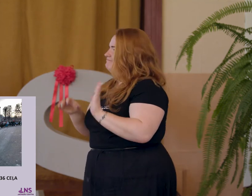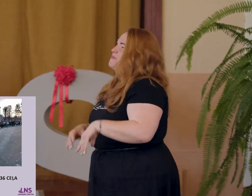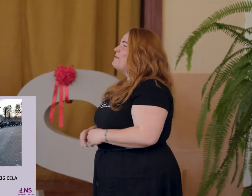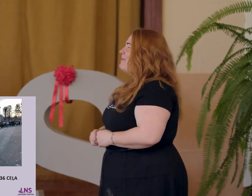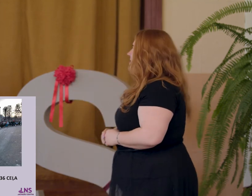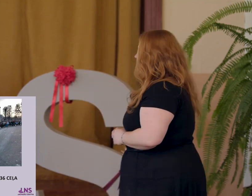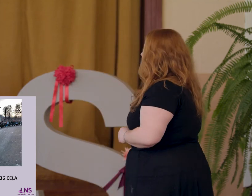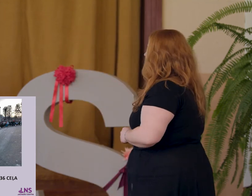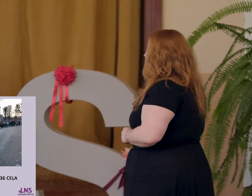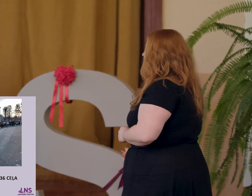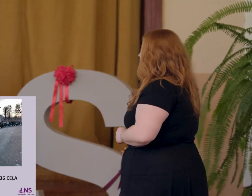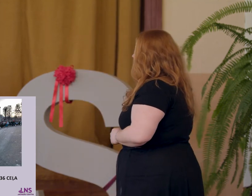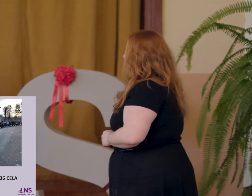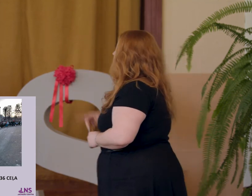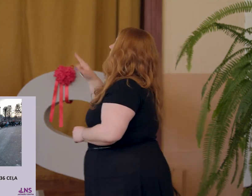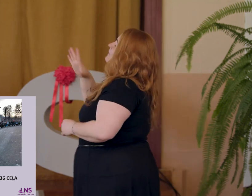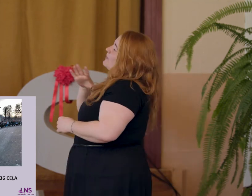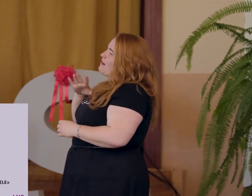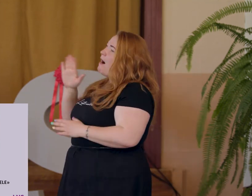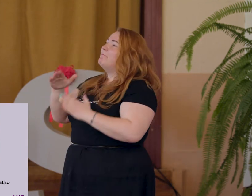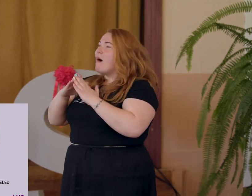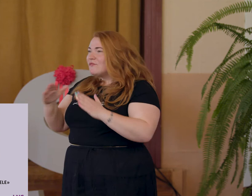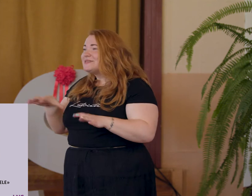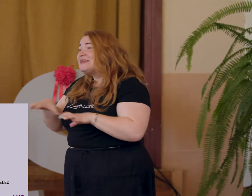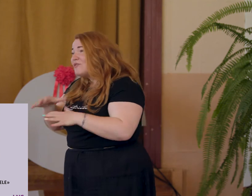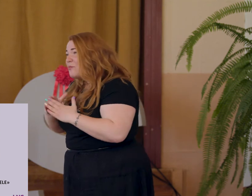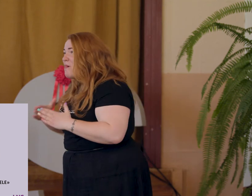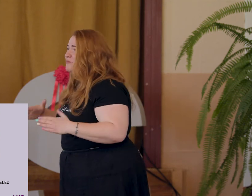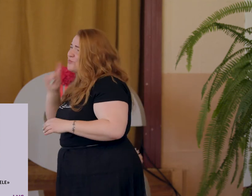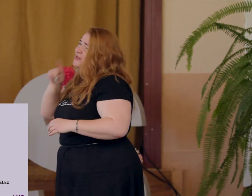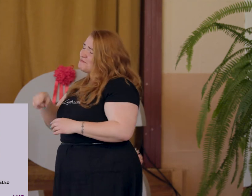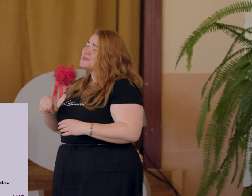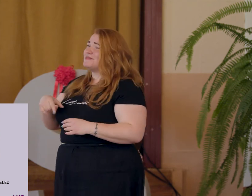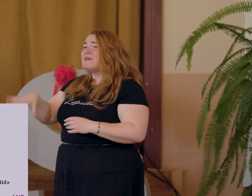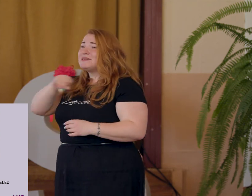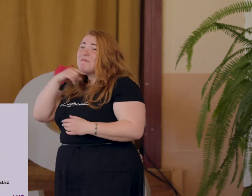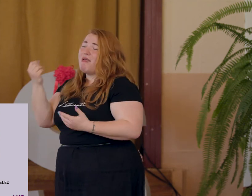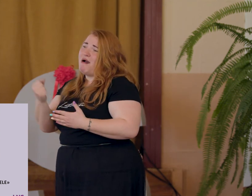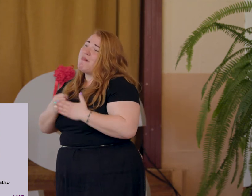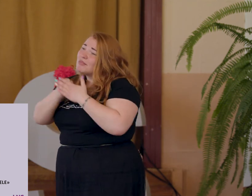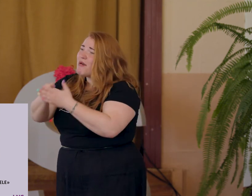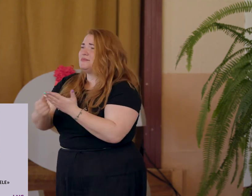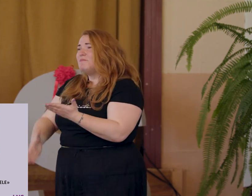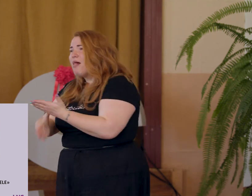mēs piedalījāmies pārgājienā uz ekskursiju uz dzīvnieku patvērsmu. Vēl mēs